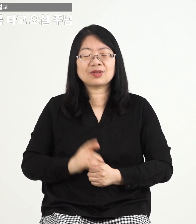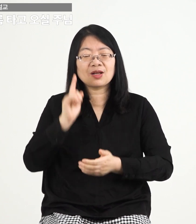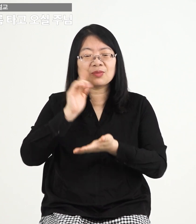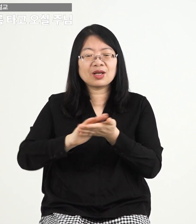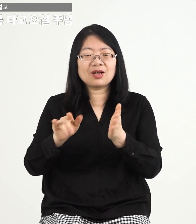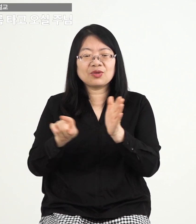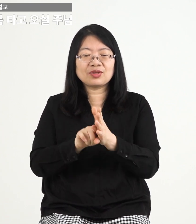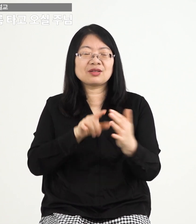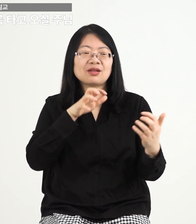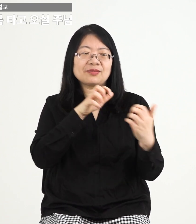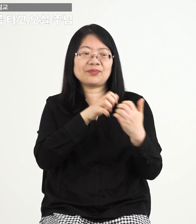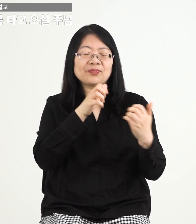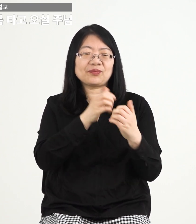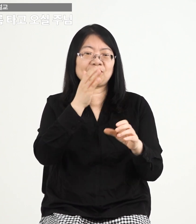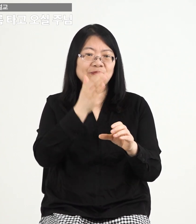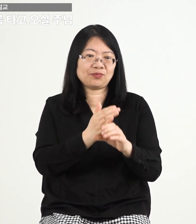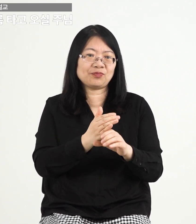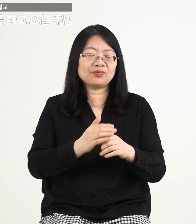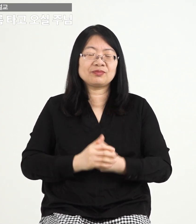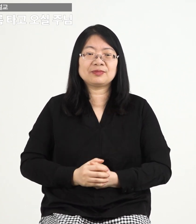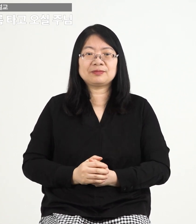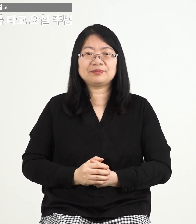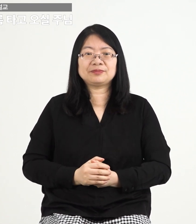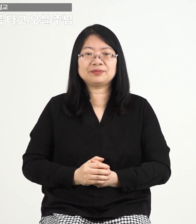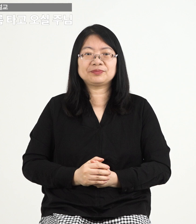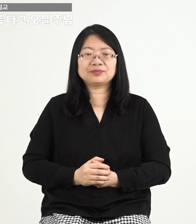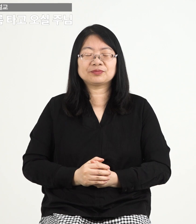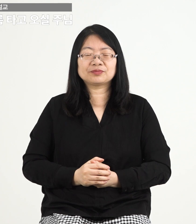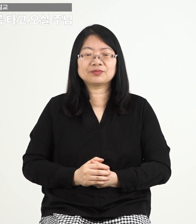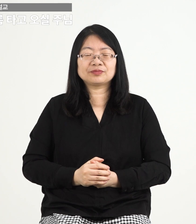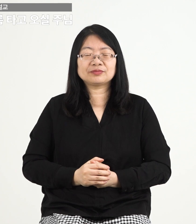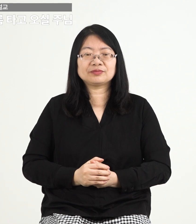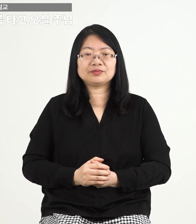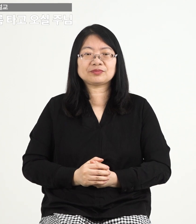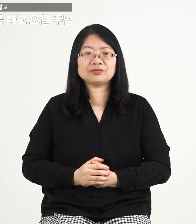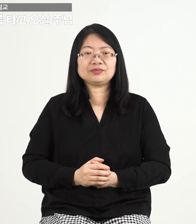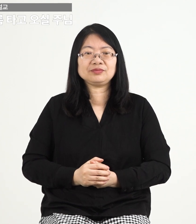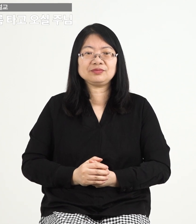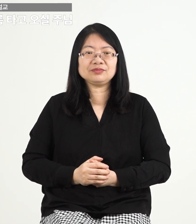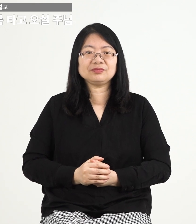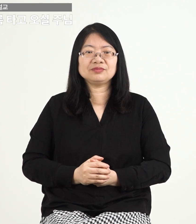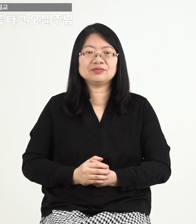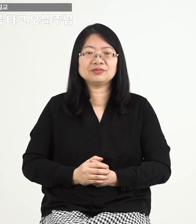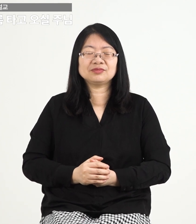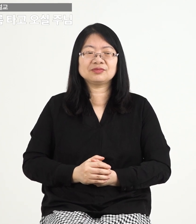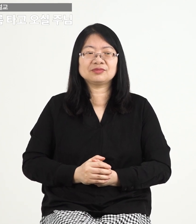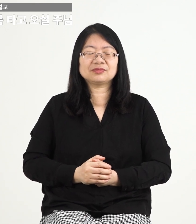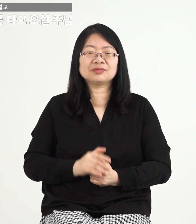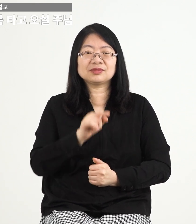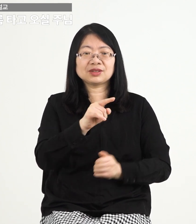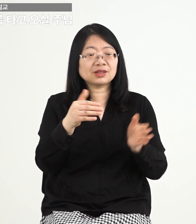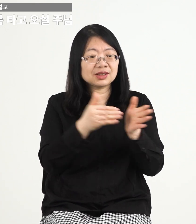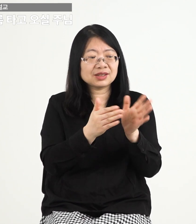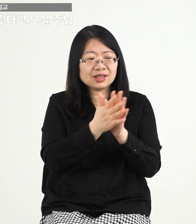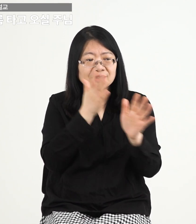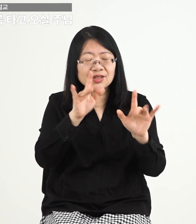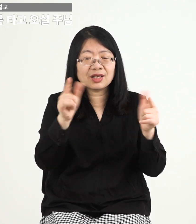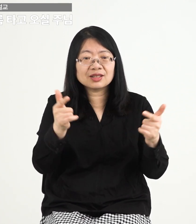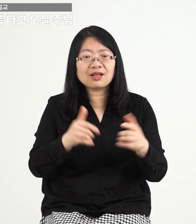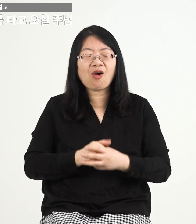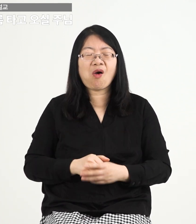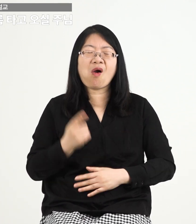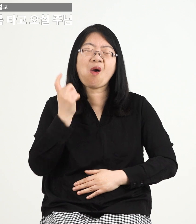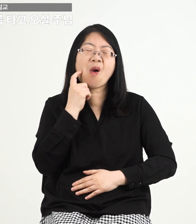평화를 위해서 전쟁을 해요. 이건 끝나는 질서가 아닙니다.